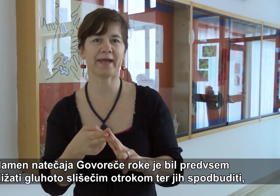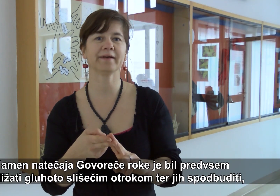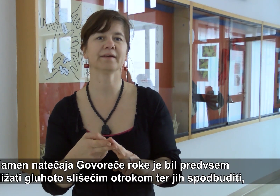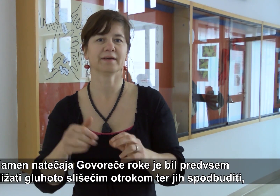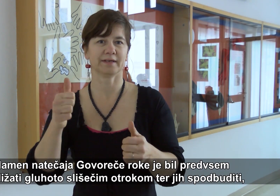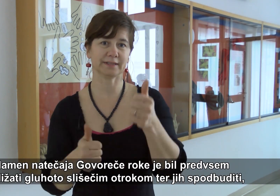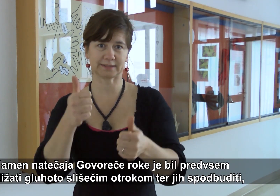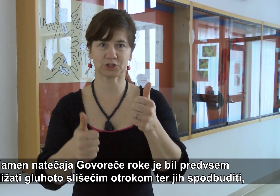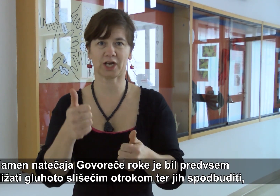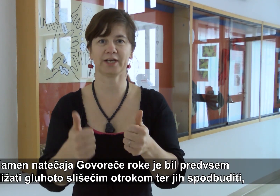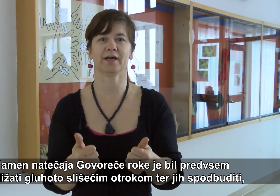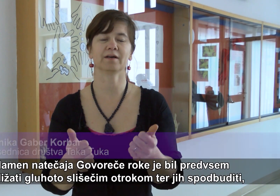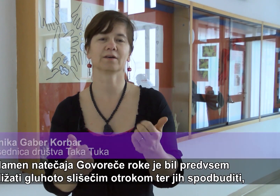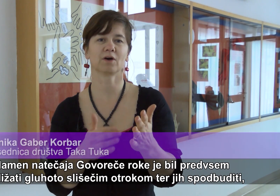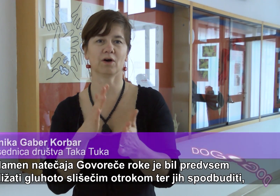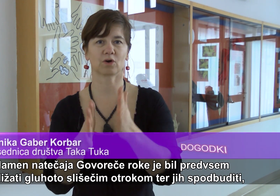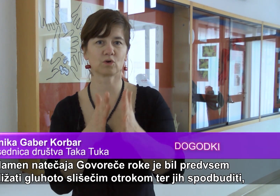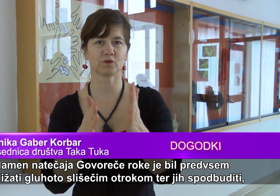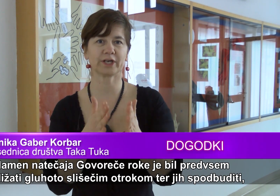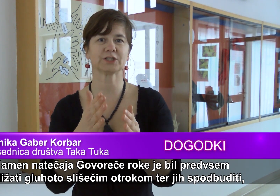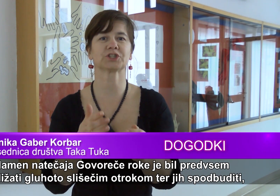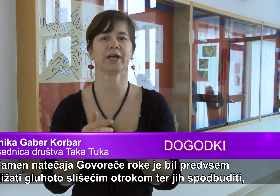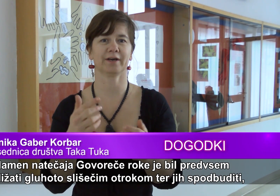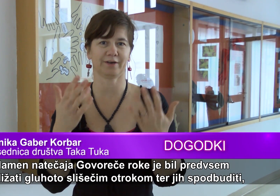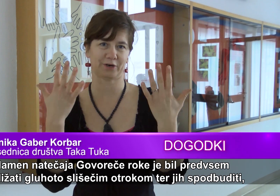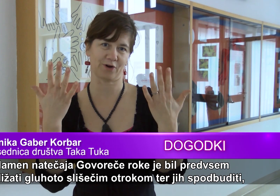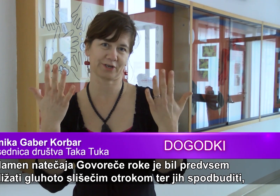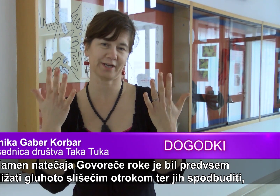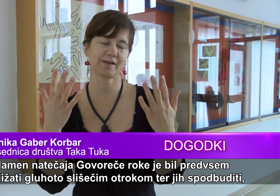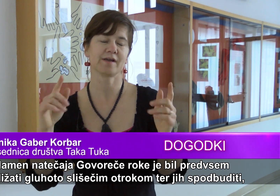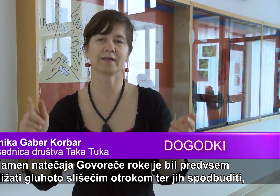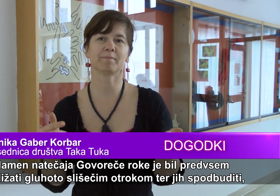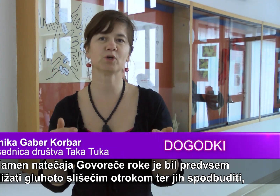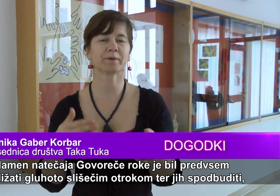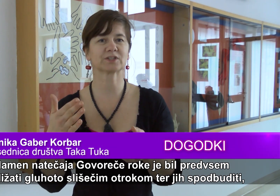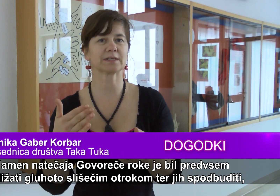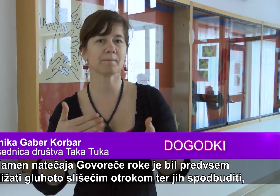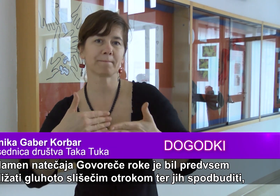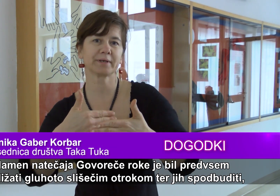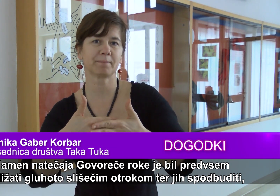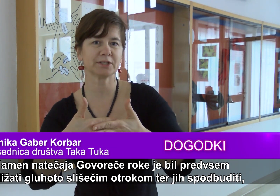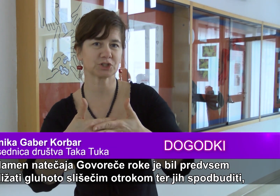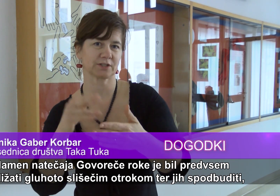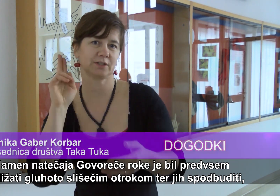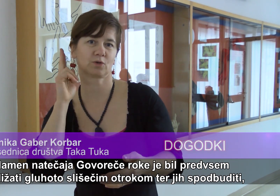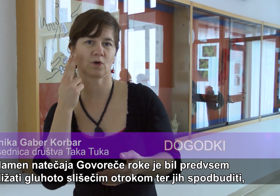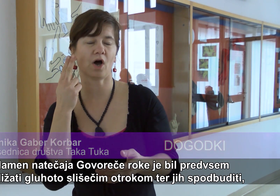Namen natečaja govoreče roke je bil predvsem približati